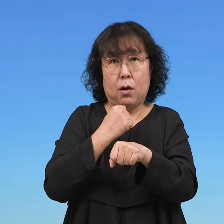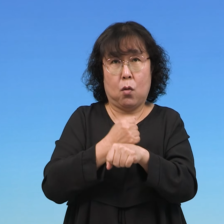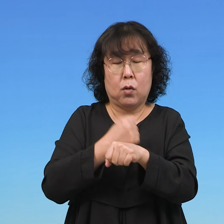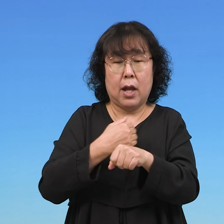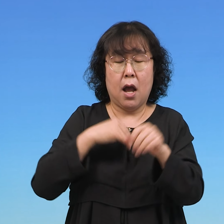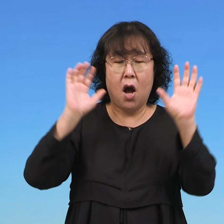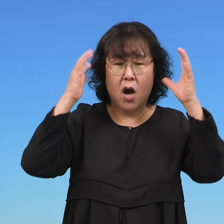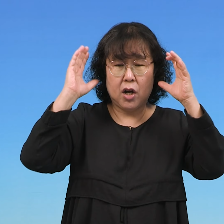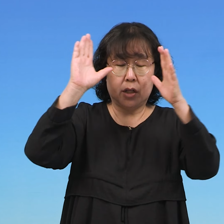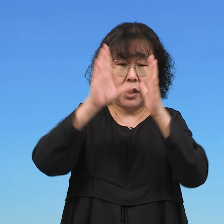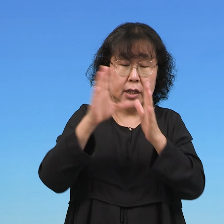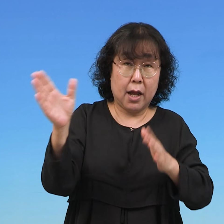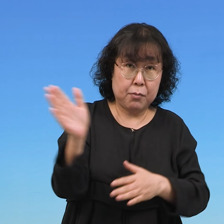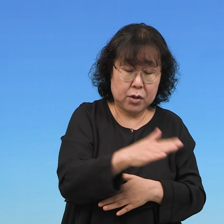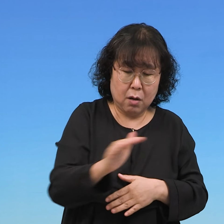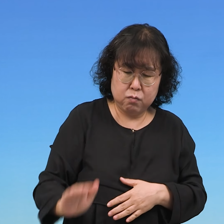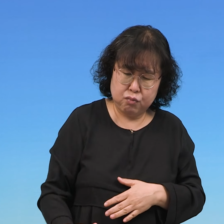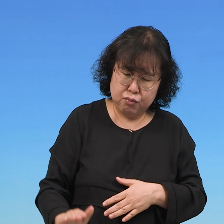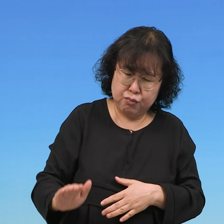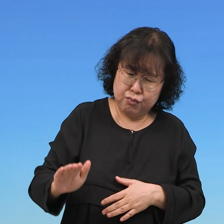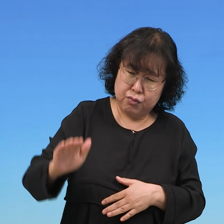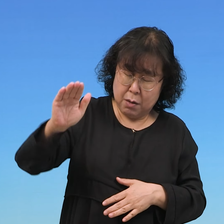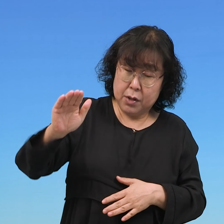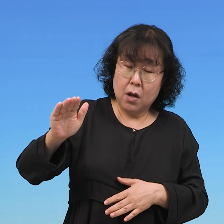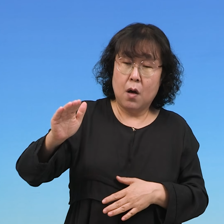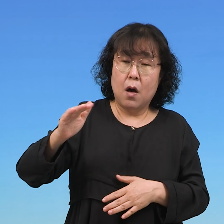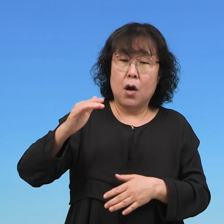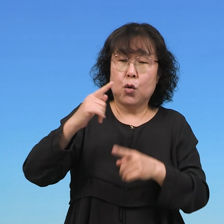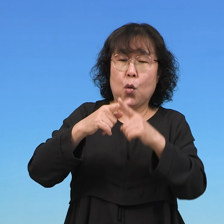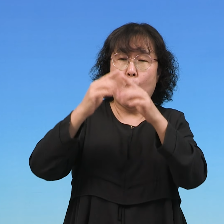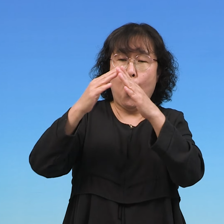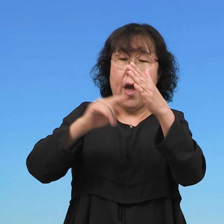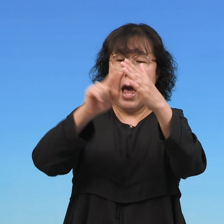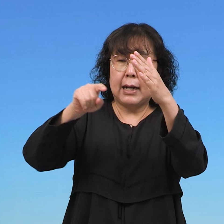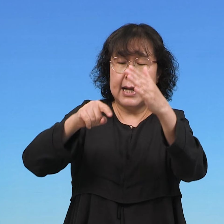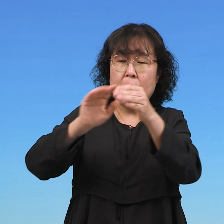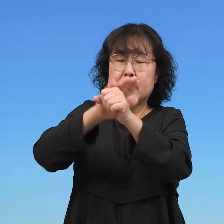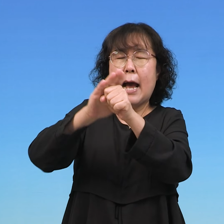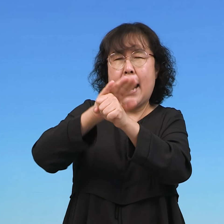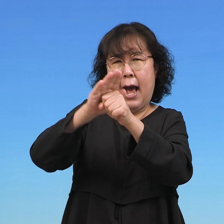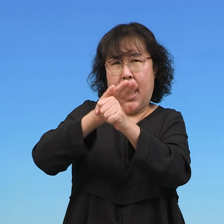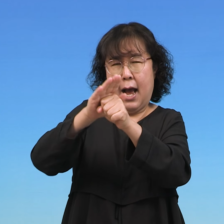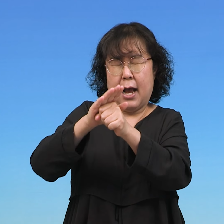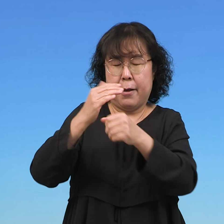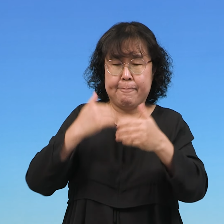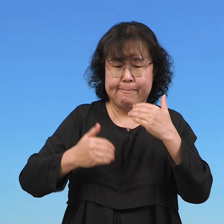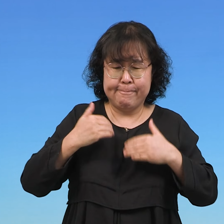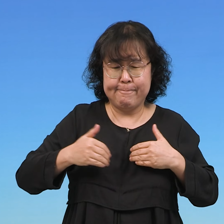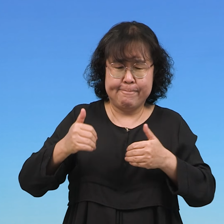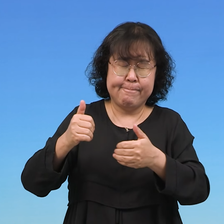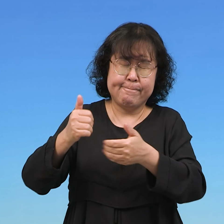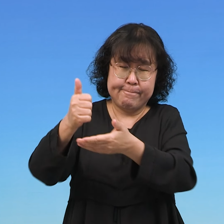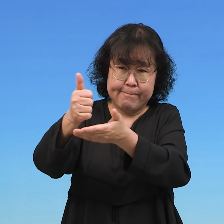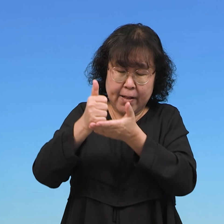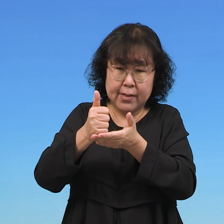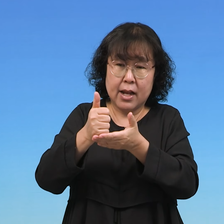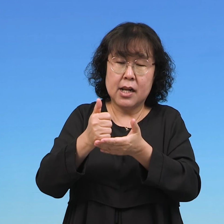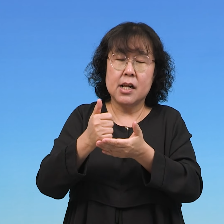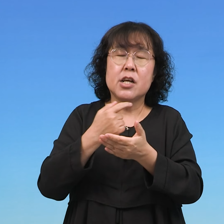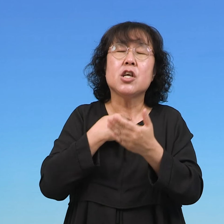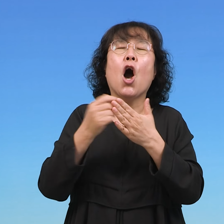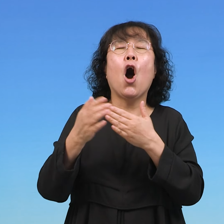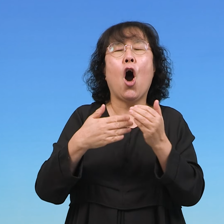어른들이 베풀어 주시는 그 사랑의 환대를 먹고 자란 사람이기 때문이에요. 그래서 추억에 많이